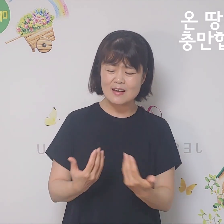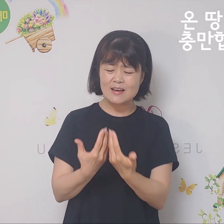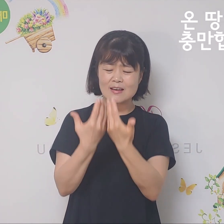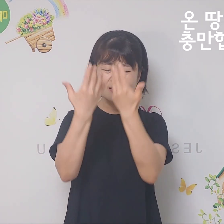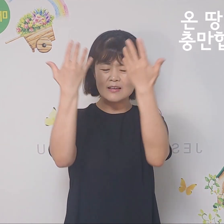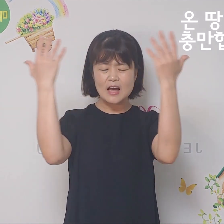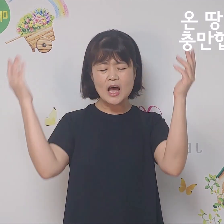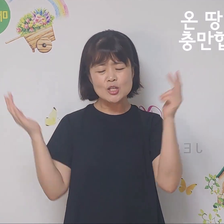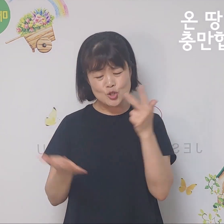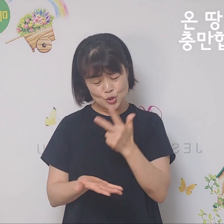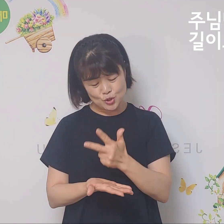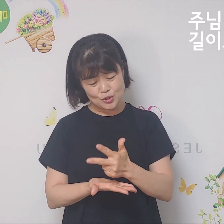충만합니다.